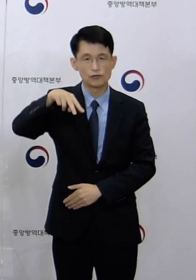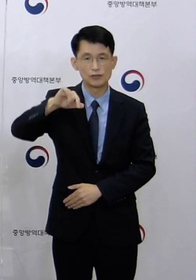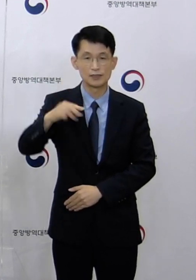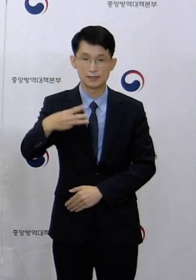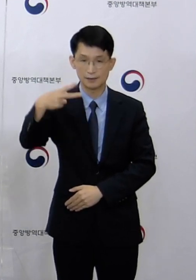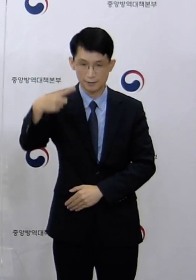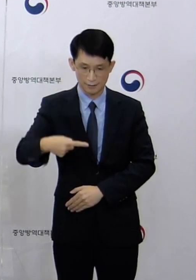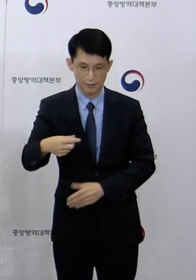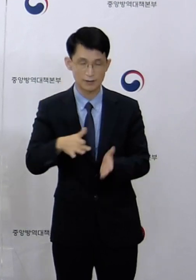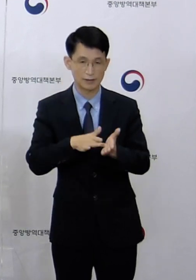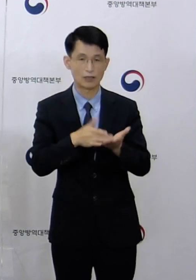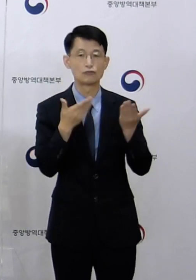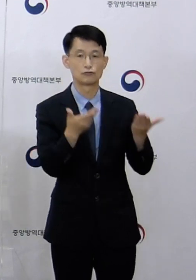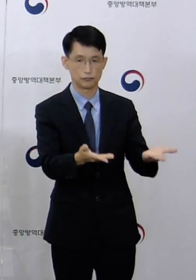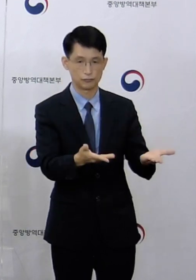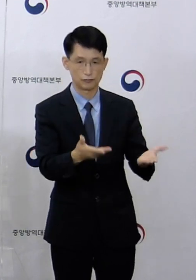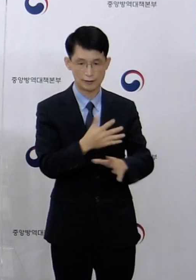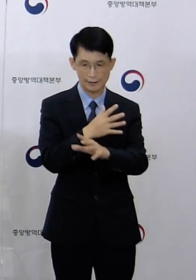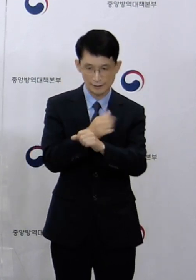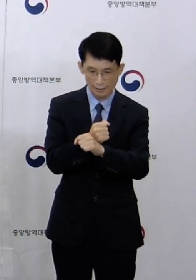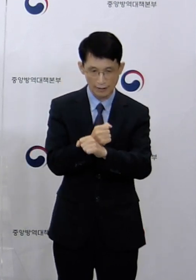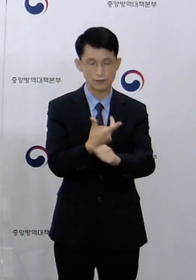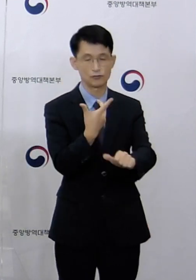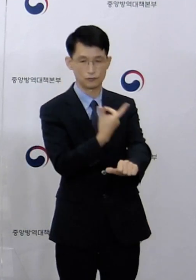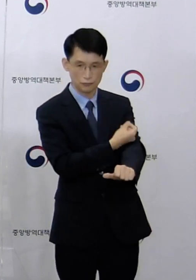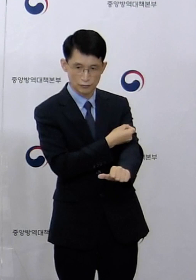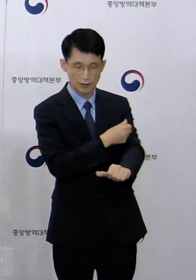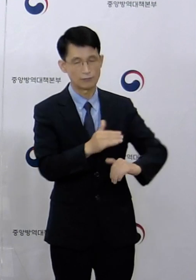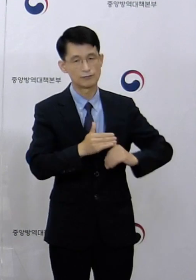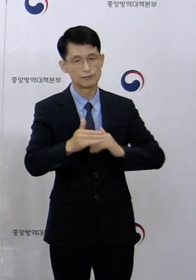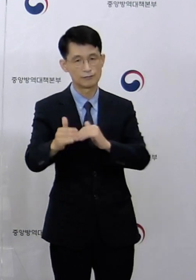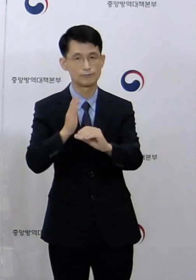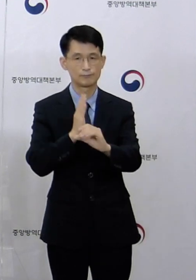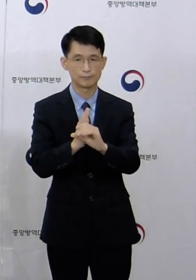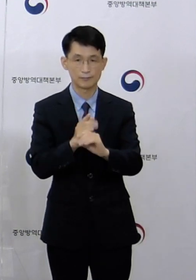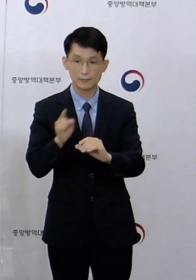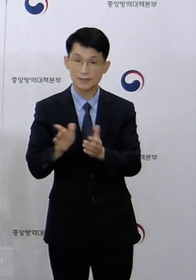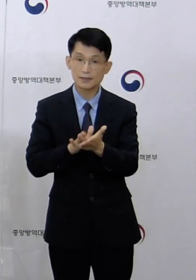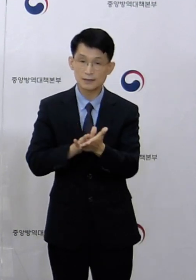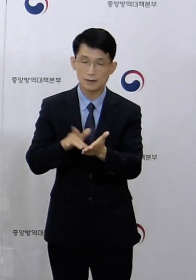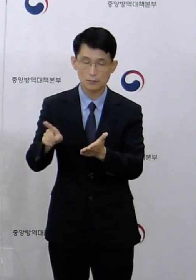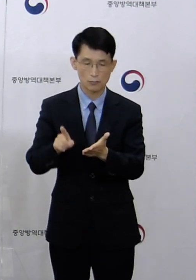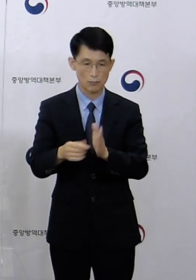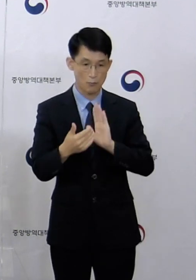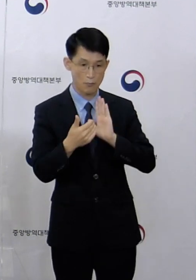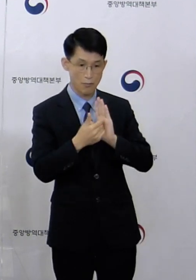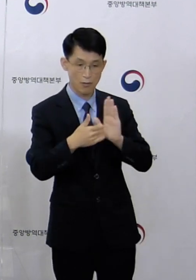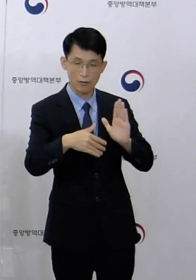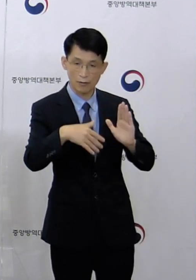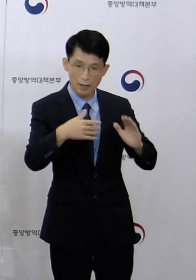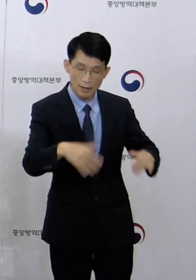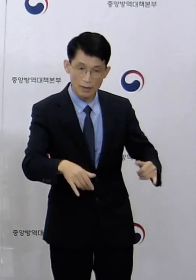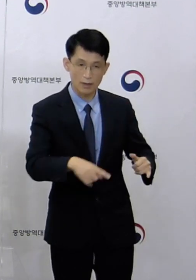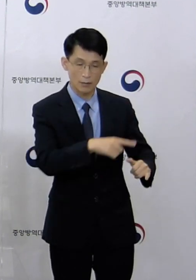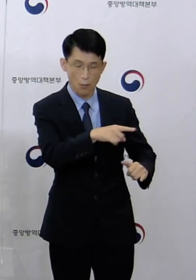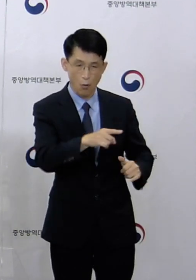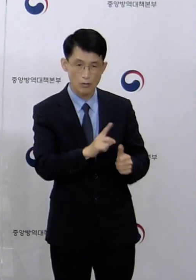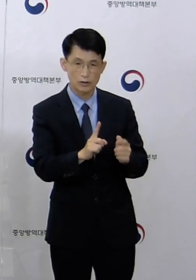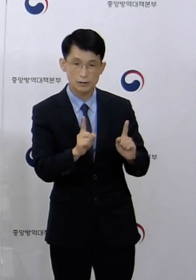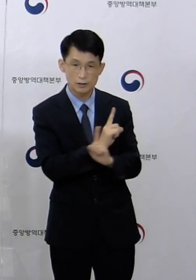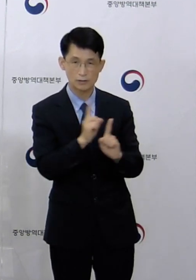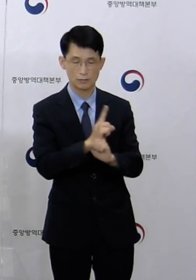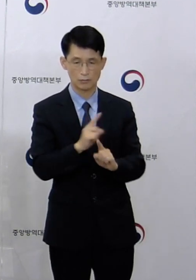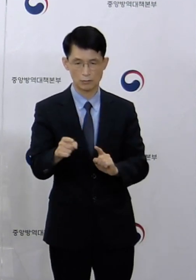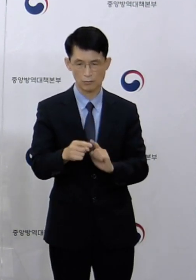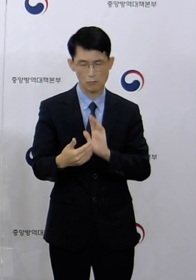도입하였으며 예약과 투약이 진행 중입니다. 이브실드는 면역 억제 치료 또는 중증 면역 결핍